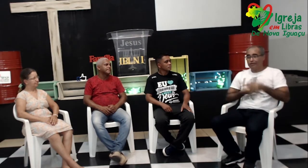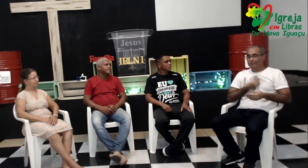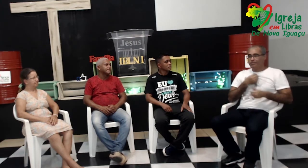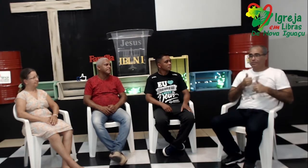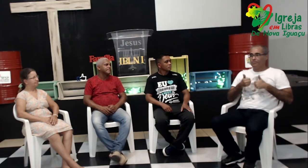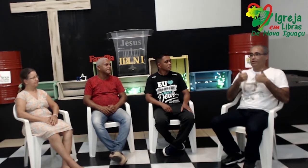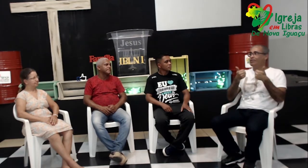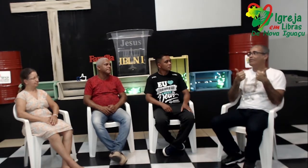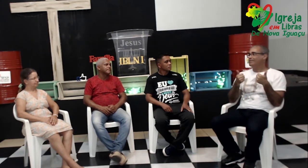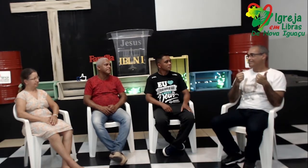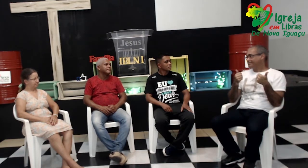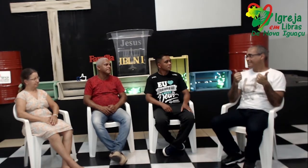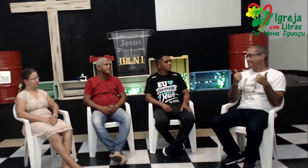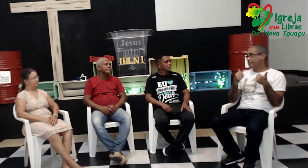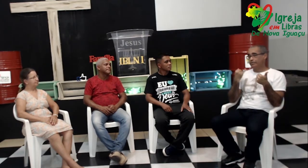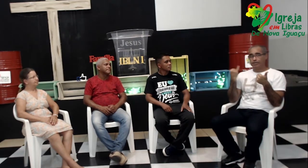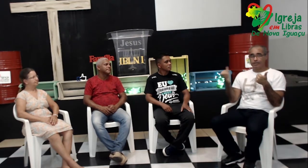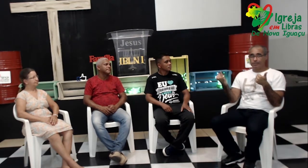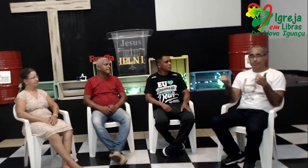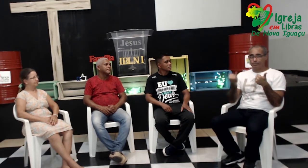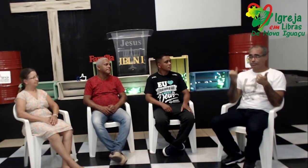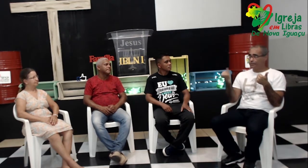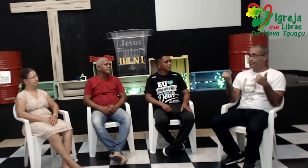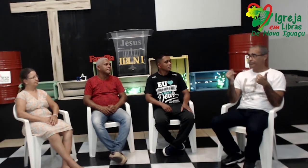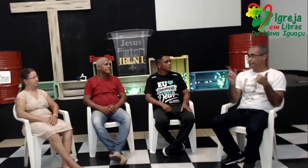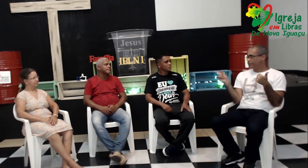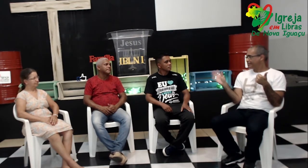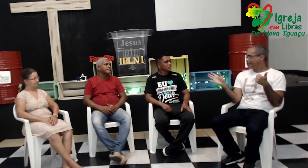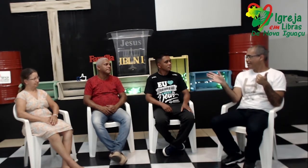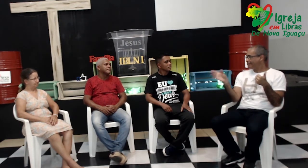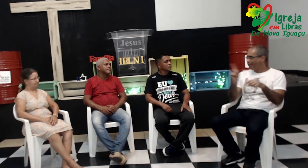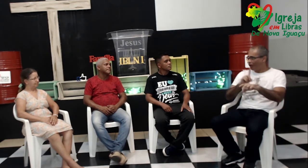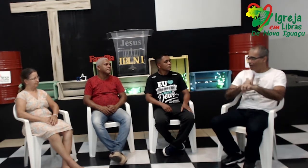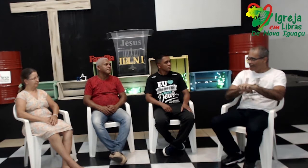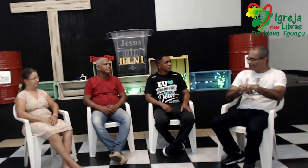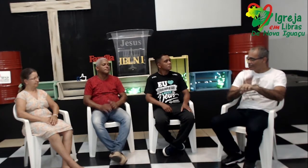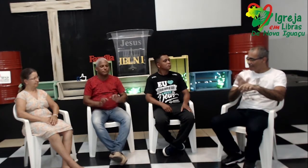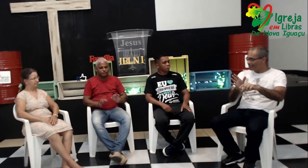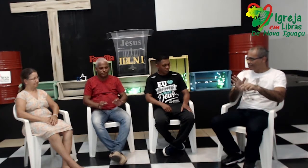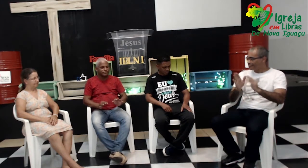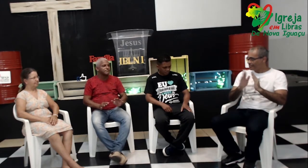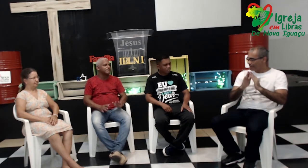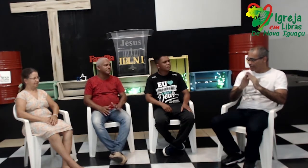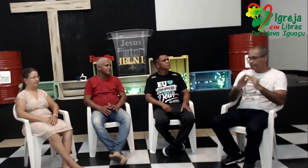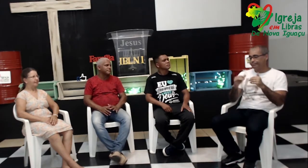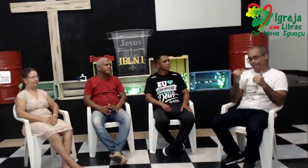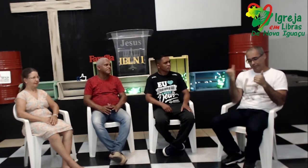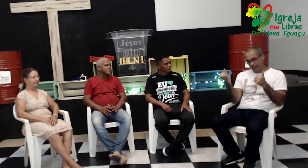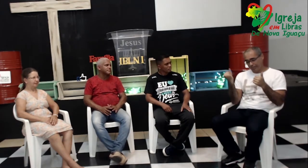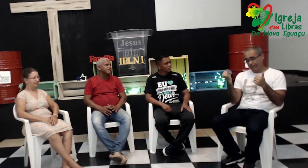sua mente possa aprender essas coisas. Então você já tem um horário para ler a